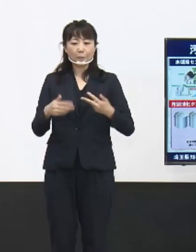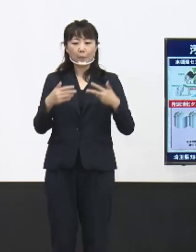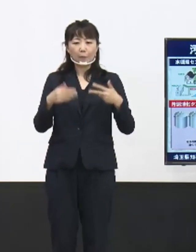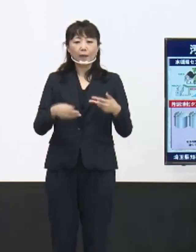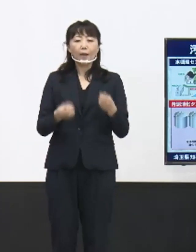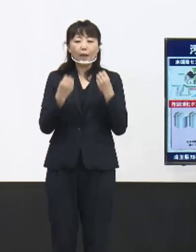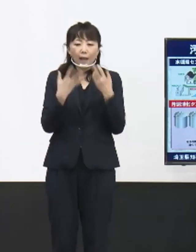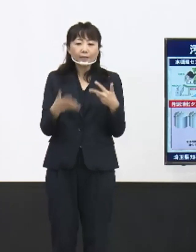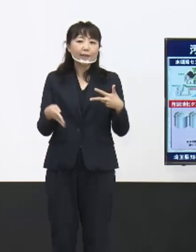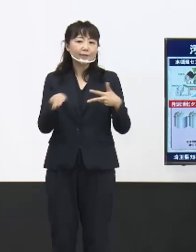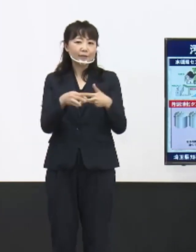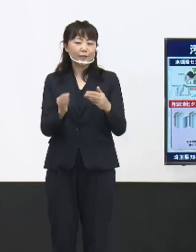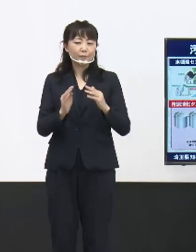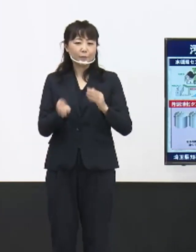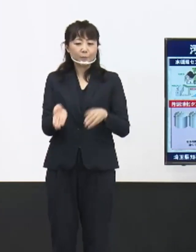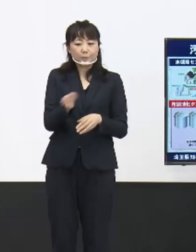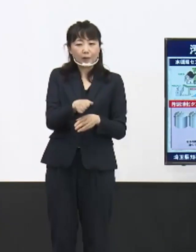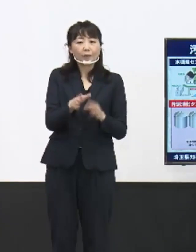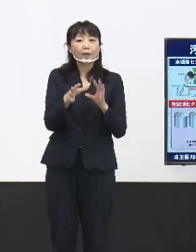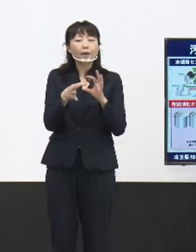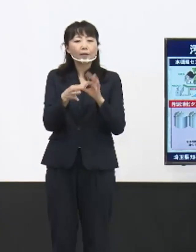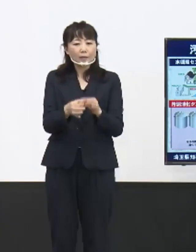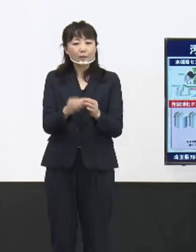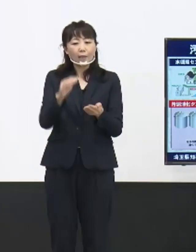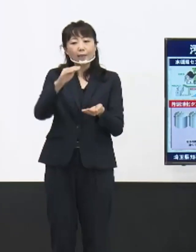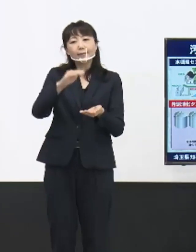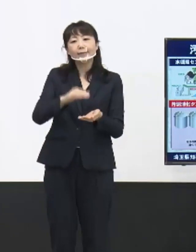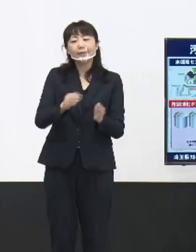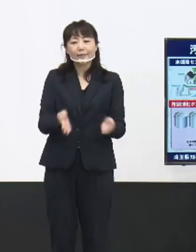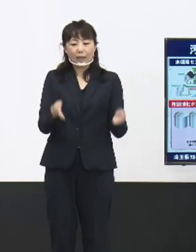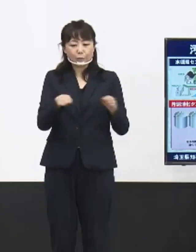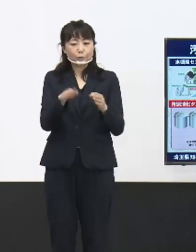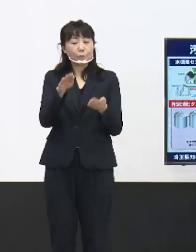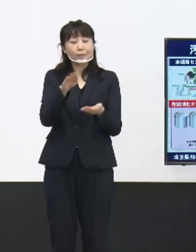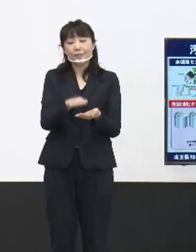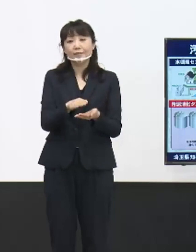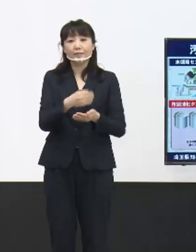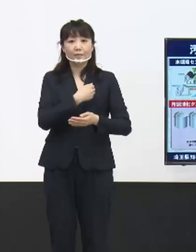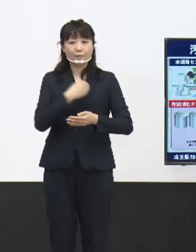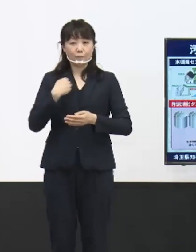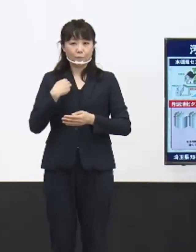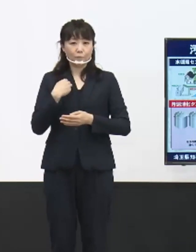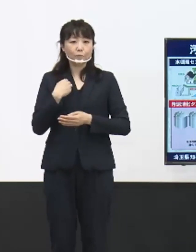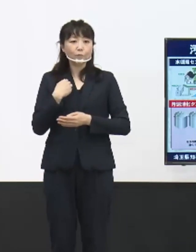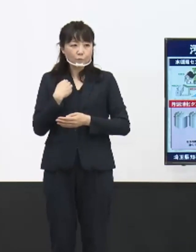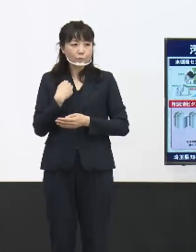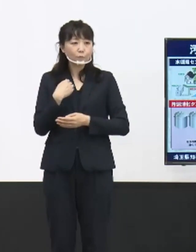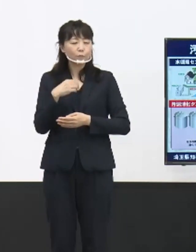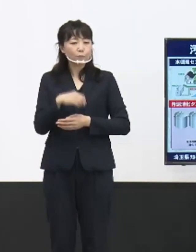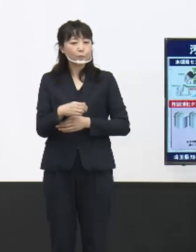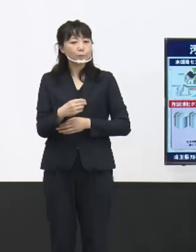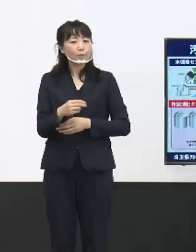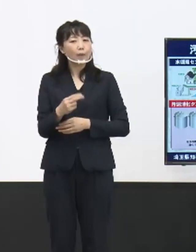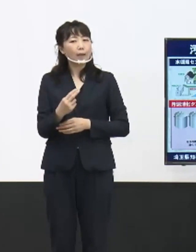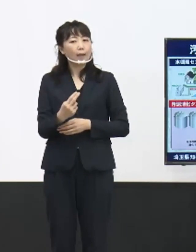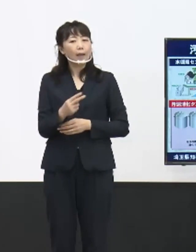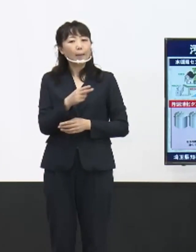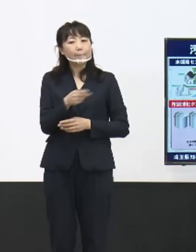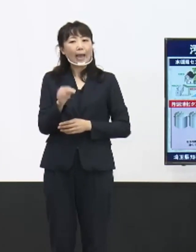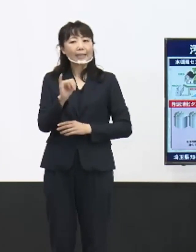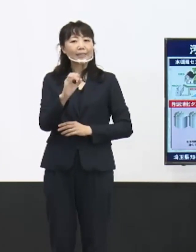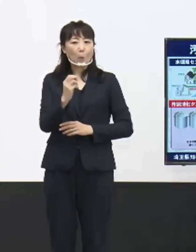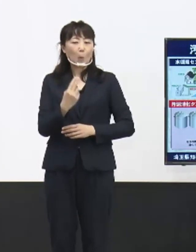バイオ生成菌が出てきますので、微生物が出てきますので、バイオ生成菌がバイオガスを出して、このバイオガス